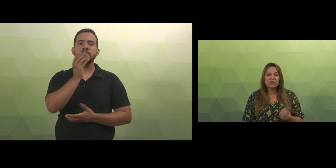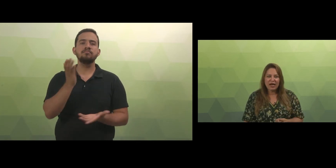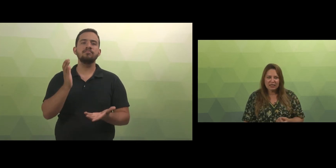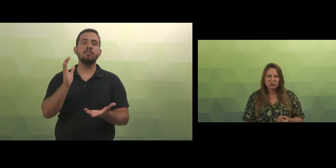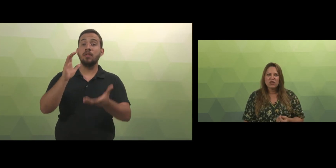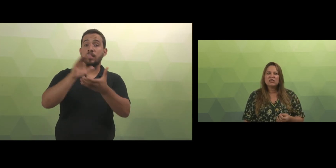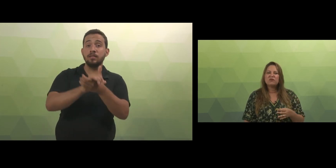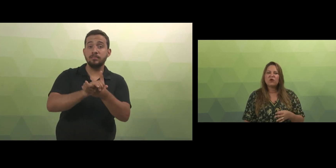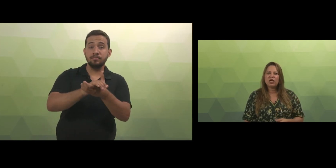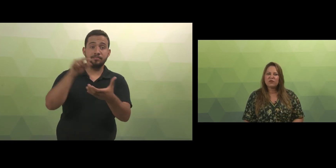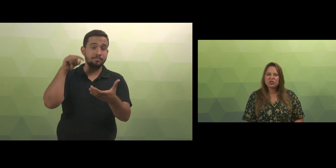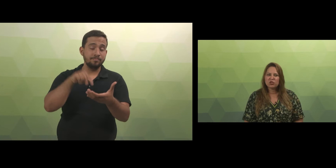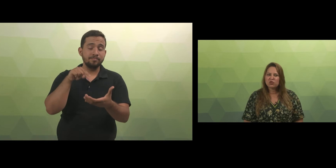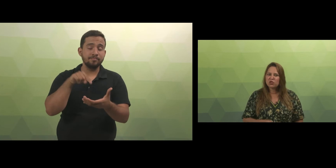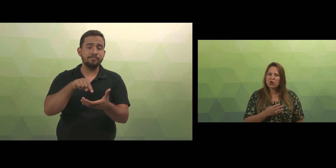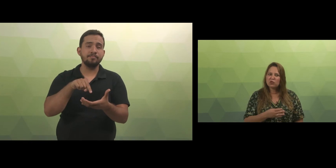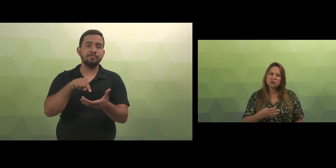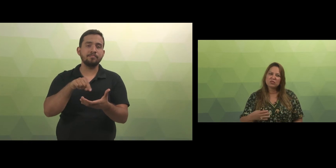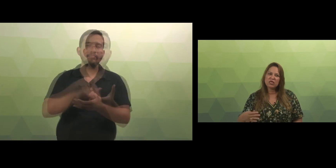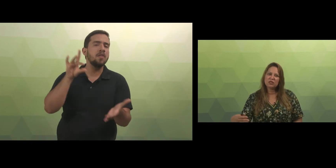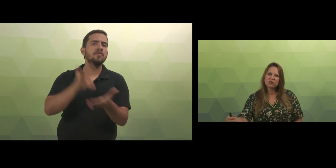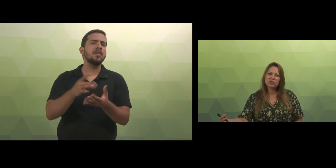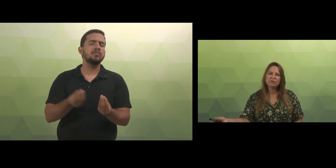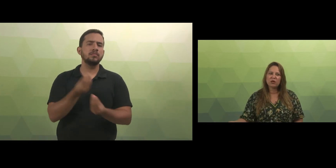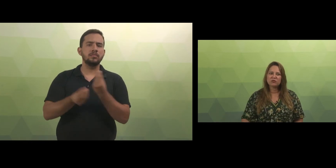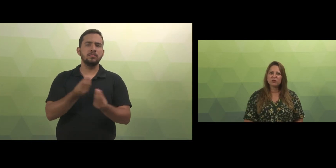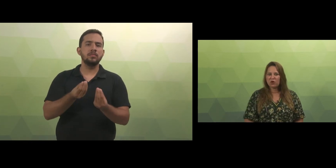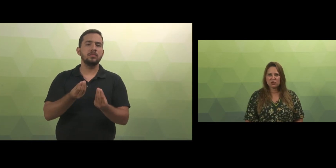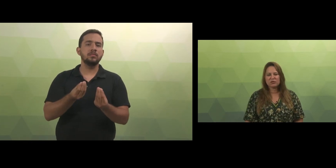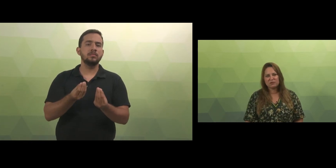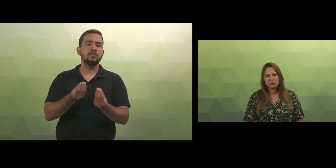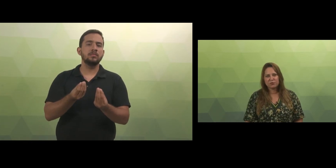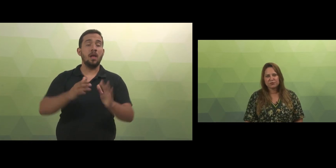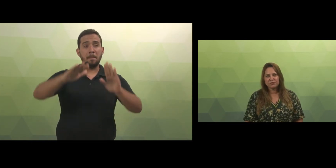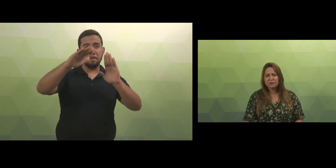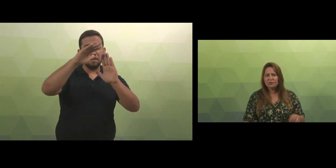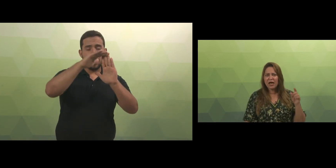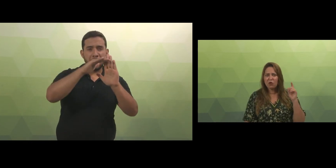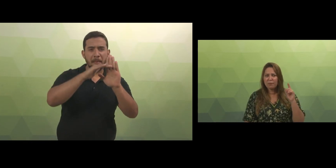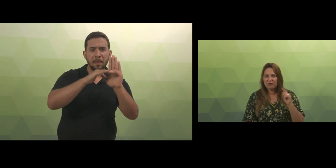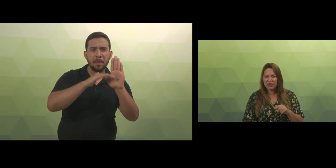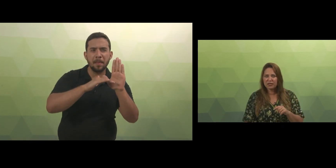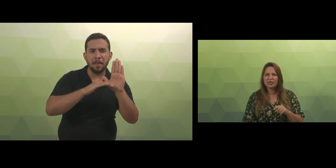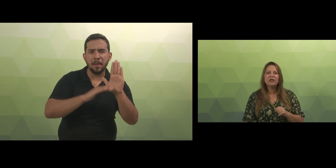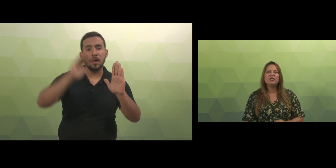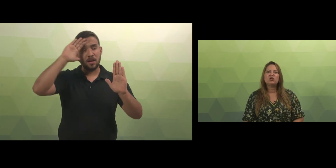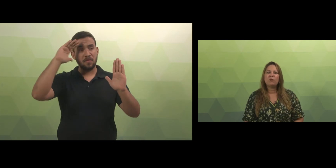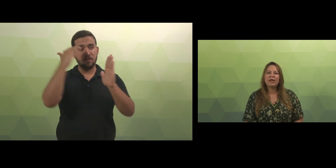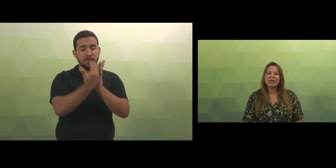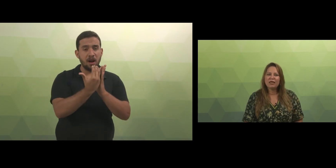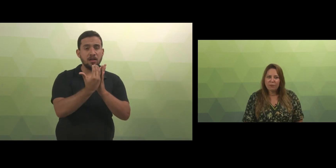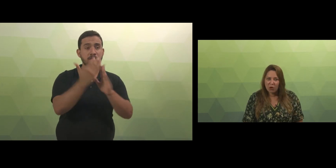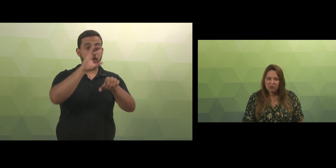considerado válido se for revestido de todos os ritos dispostos no Código Civil. A compra e venda de